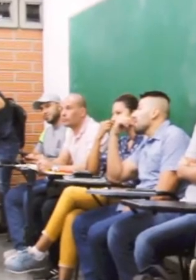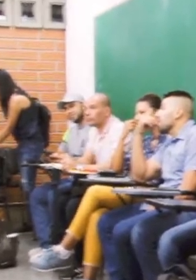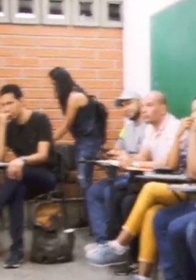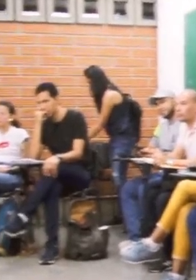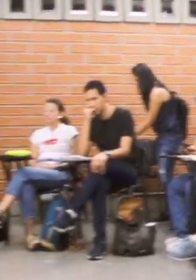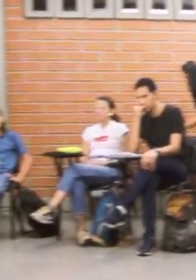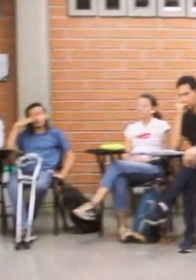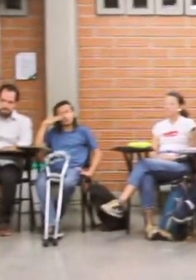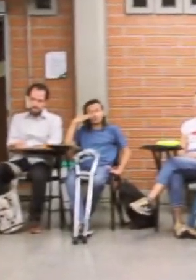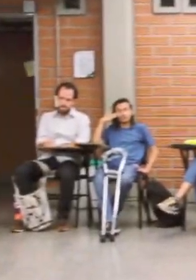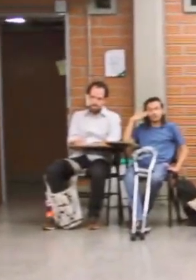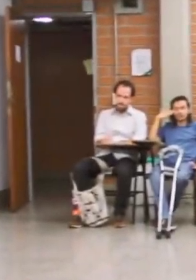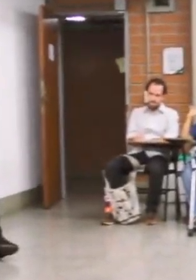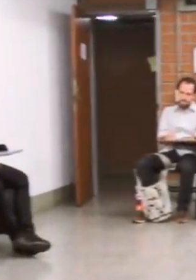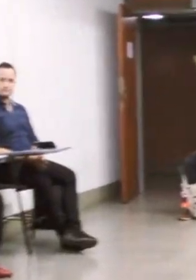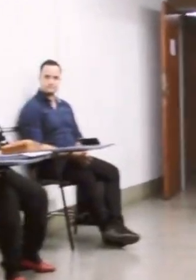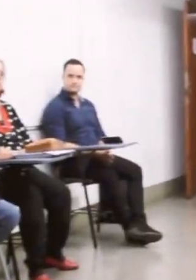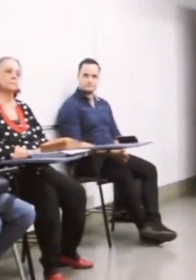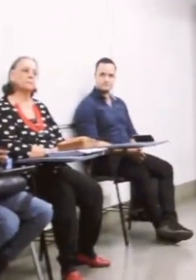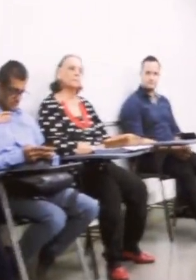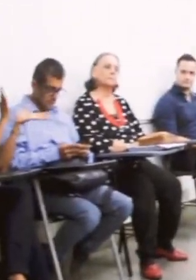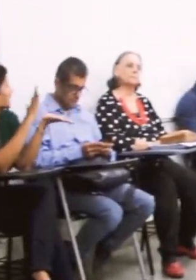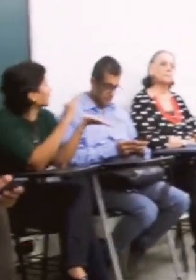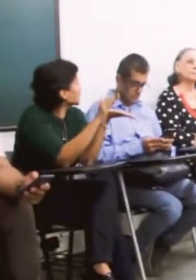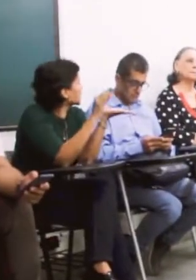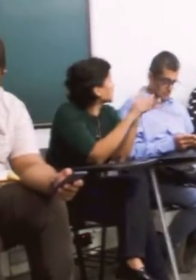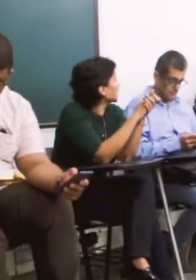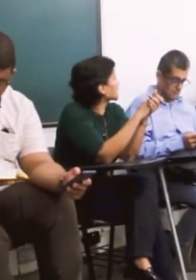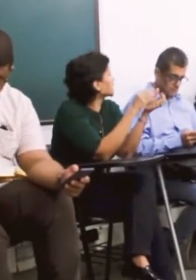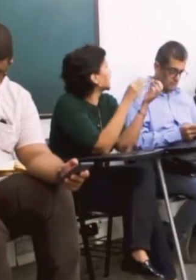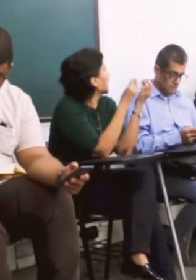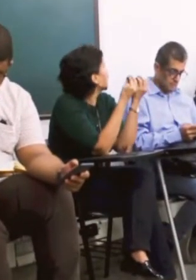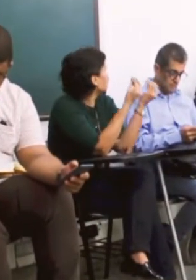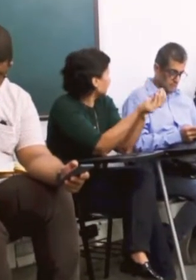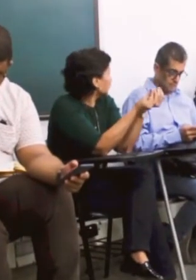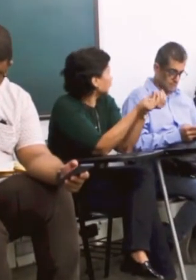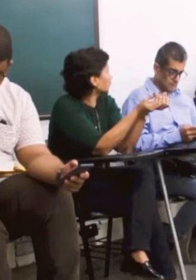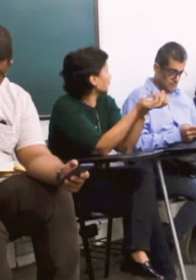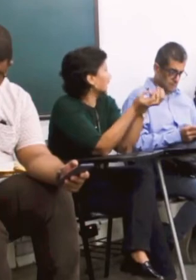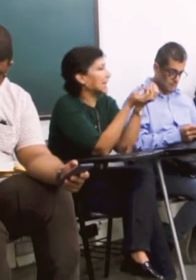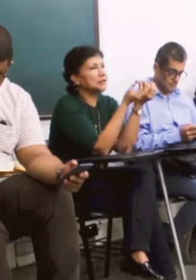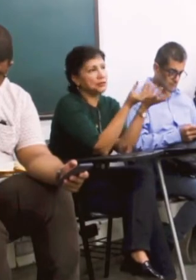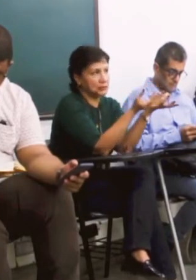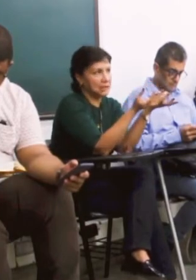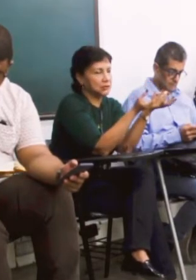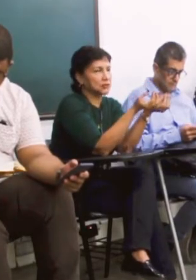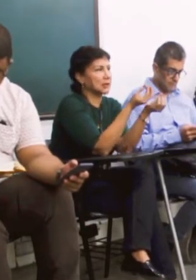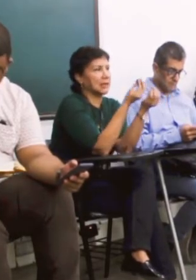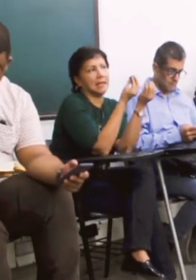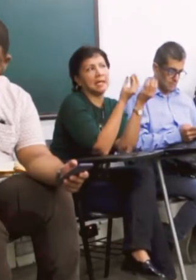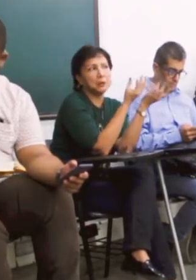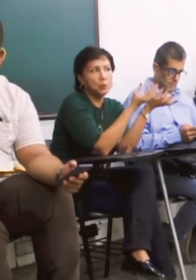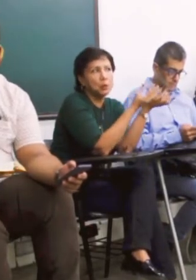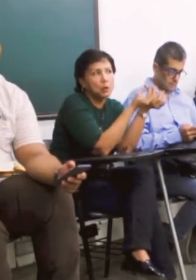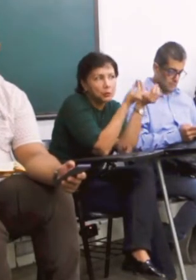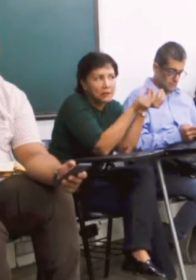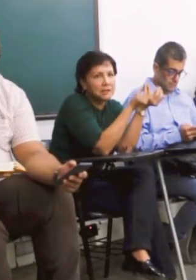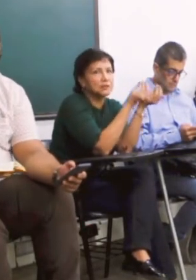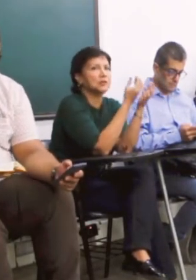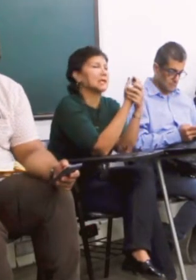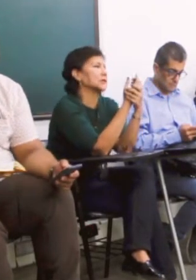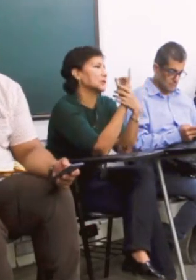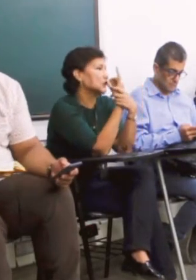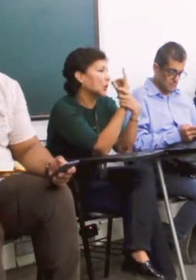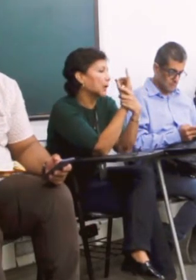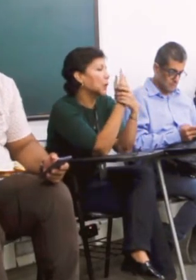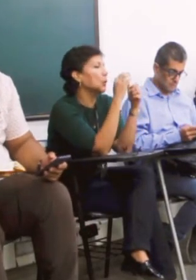textos. Las consignas eran muy sencillas, que leyéramos en esos textos, en uno de